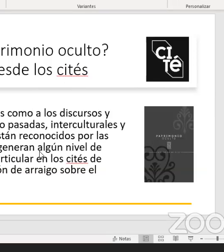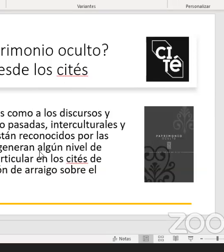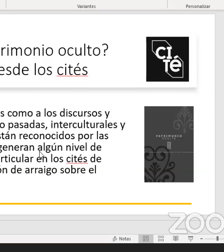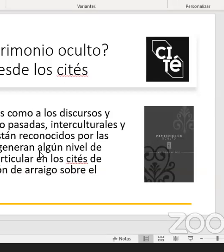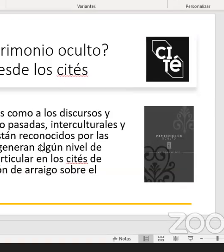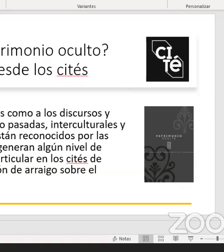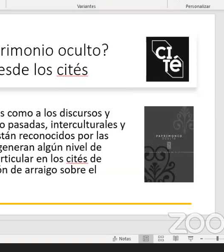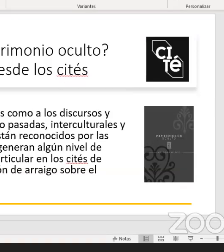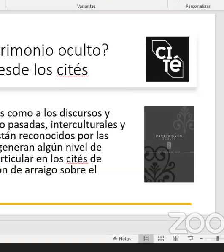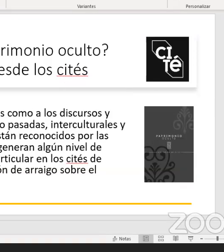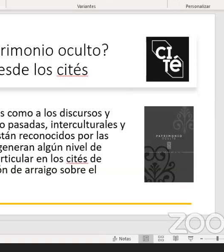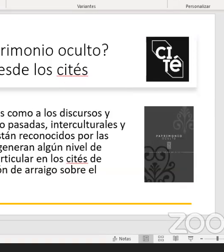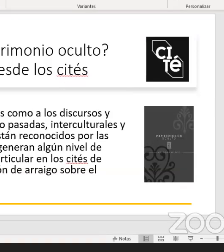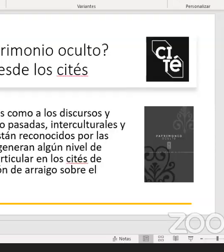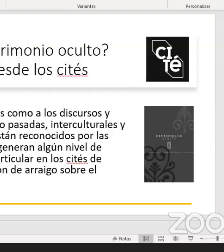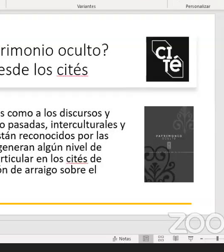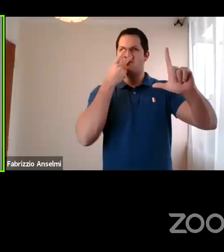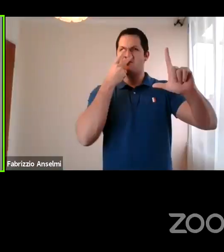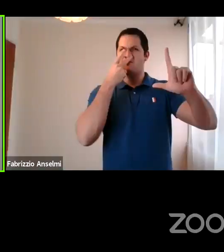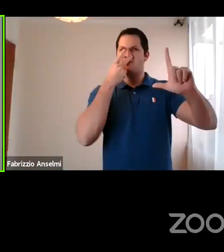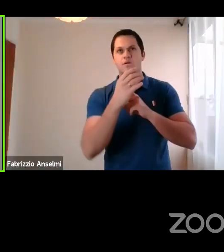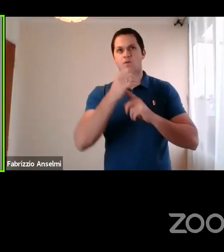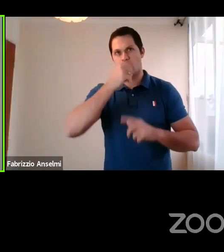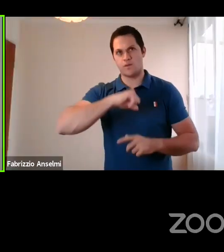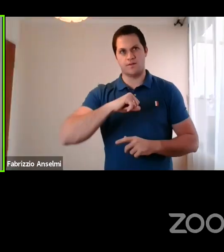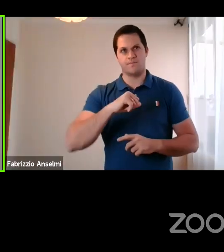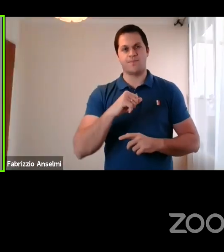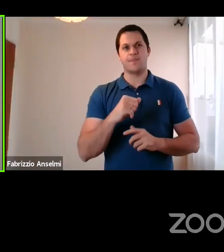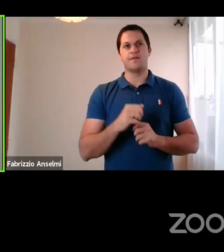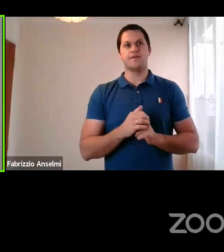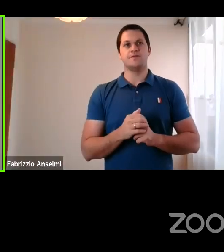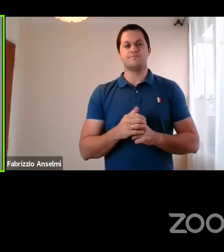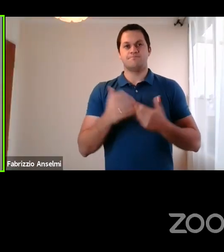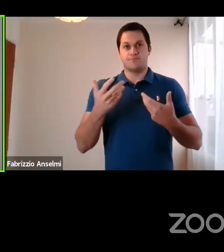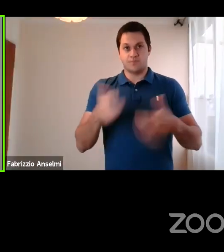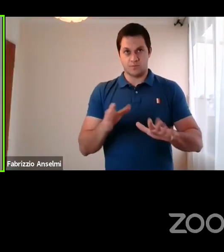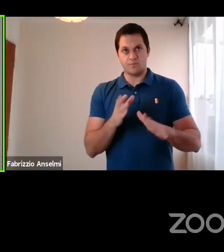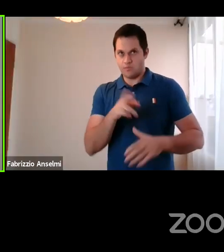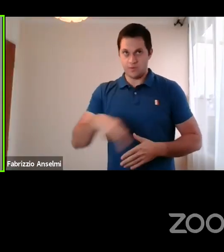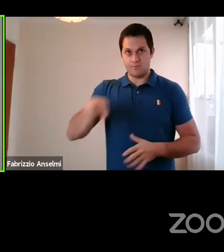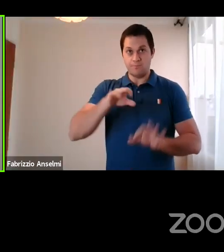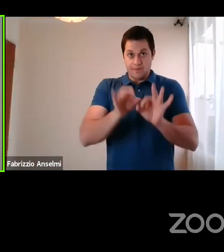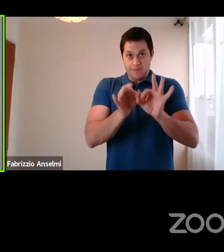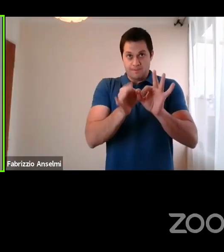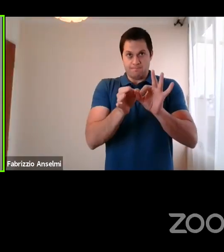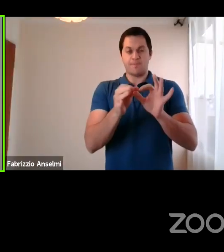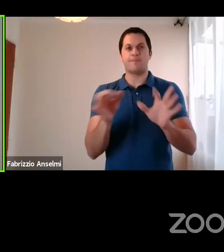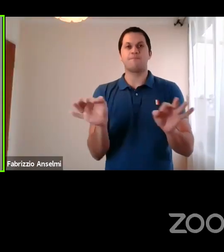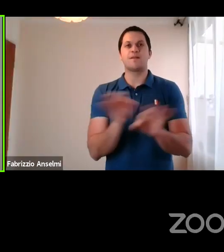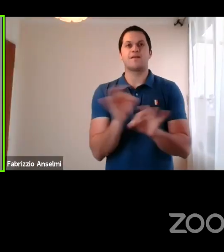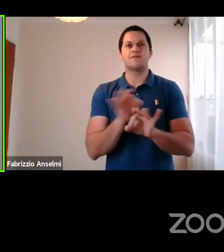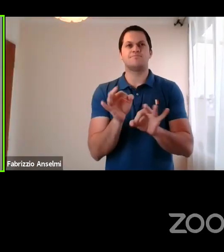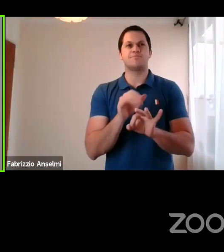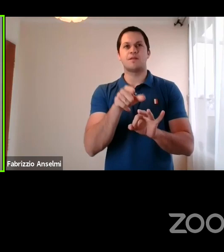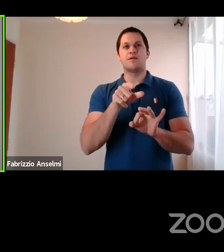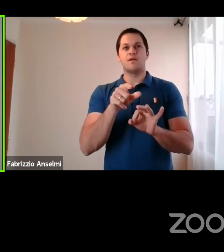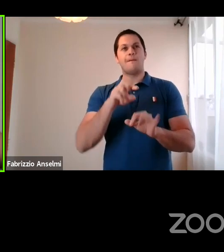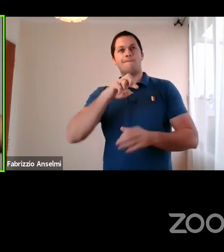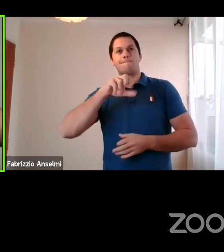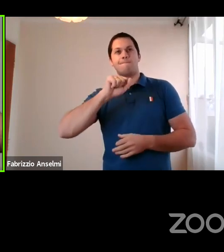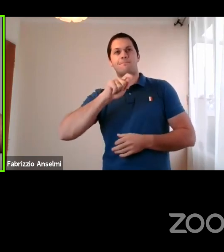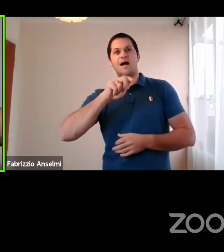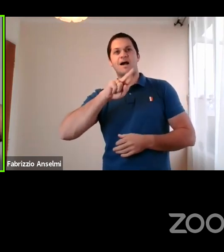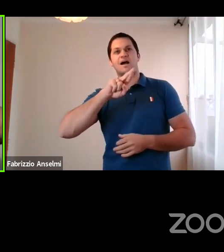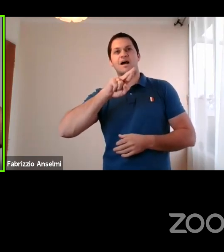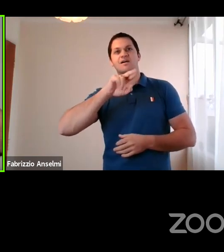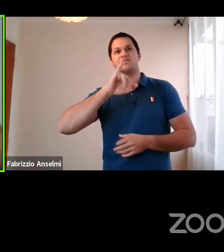patrimonio oculto. ¿Ya? Voy a sacar la pantalla para que pueda volver el intérprete de lengua de señas. El patrimonio oculto, ¿qué es? Es todos